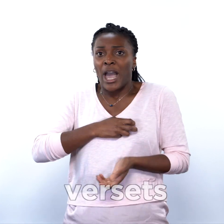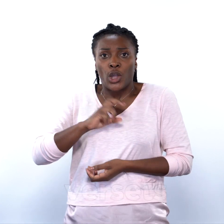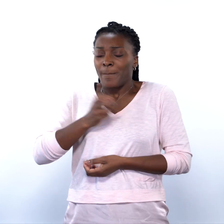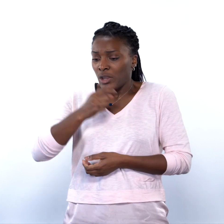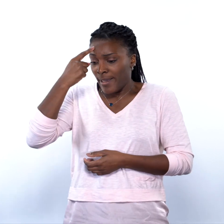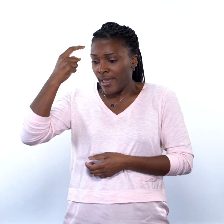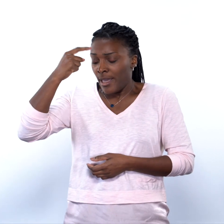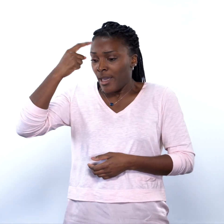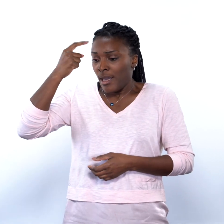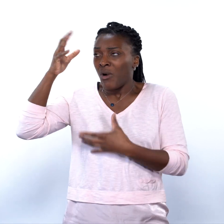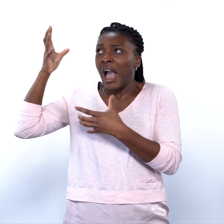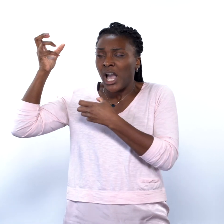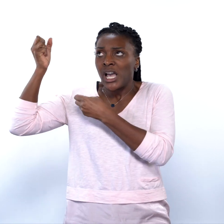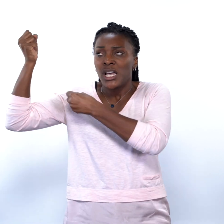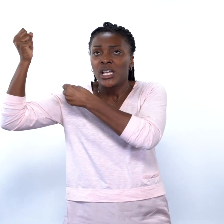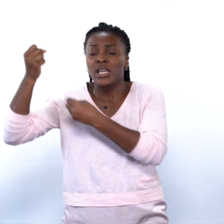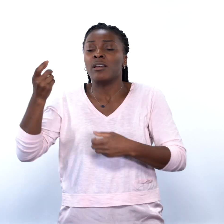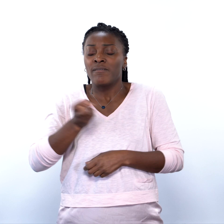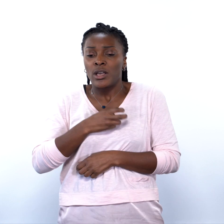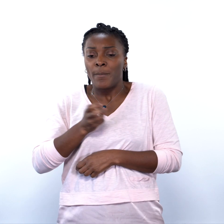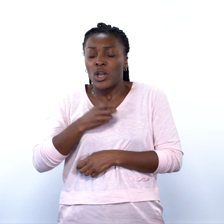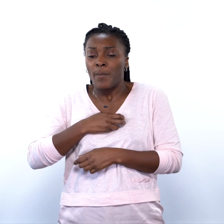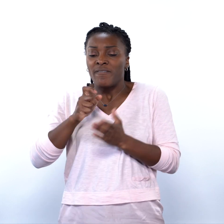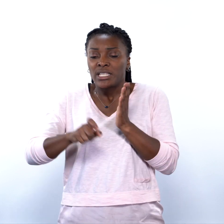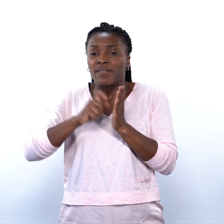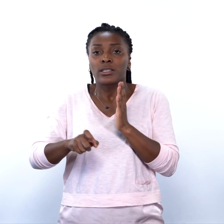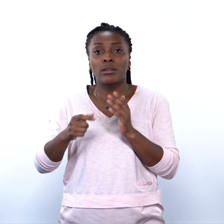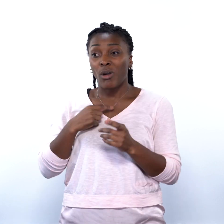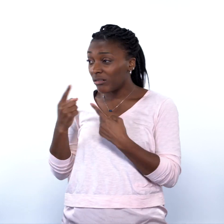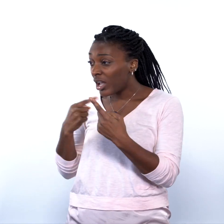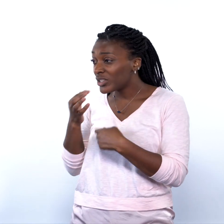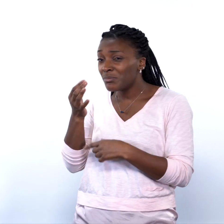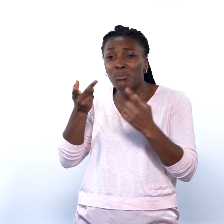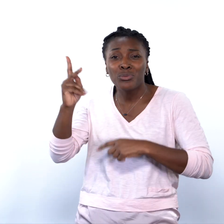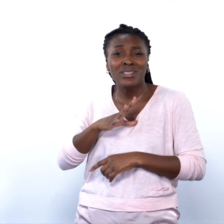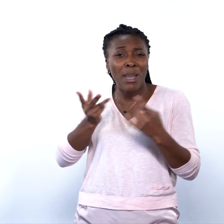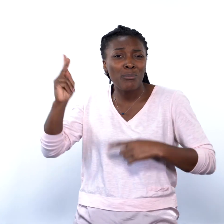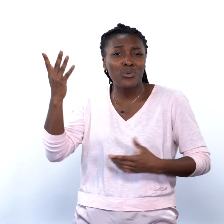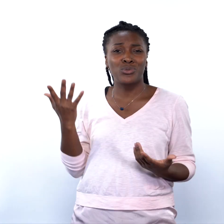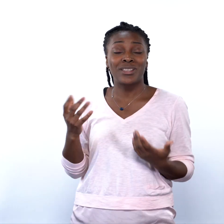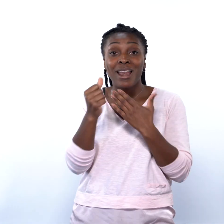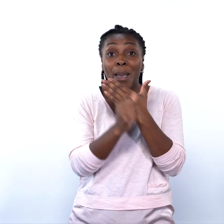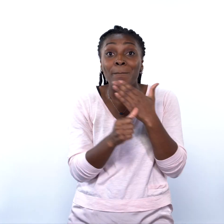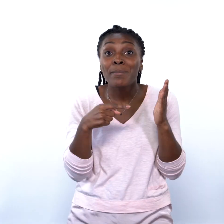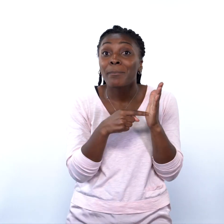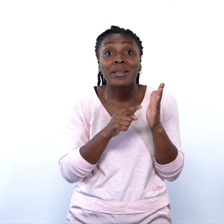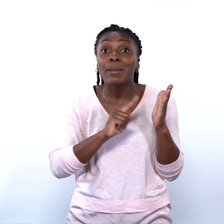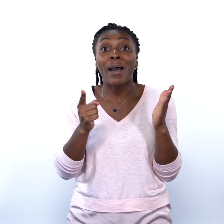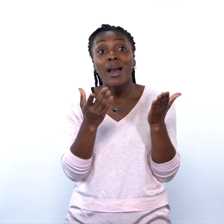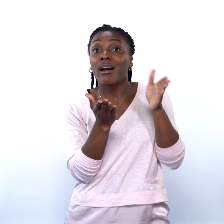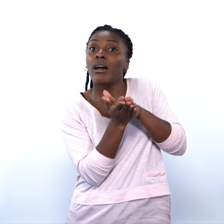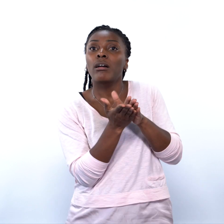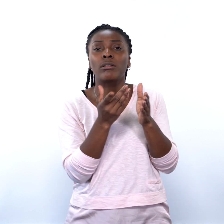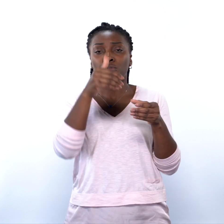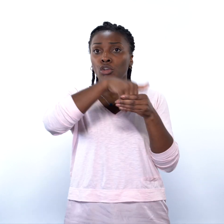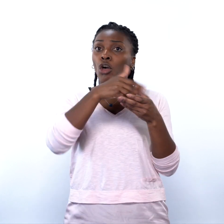Dieu. Et on a passé un temps ensemble pour voir qu'il y a plus. La Bible, et ça va vraiment vous bousculer, mais la Bible n'est pas une fin en